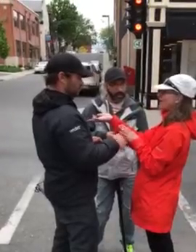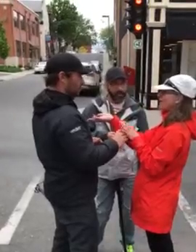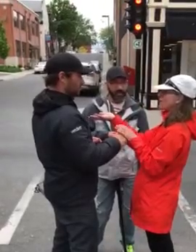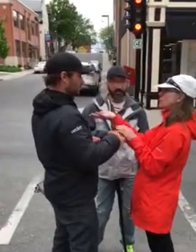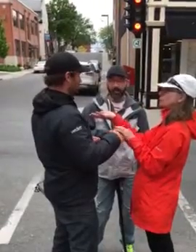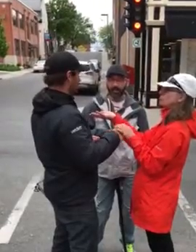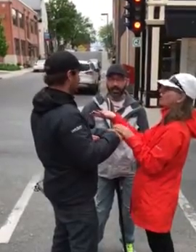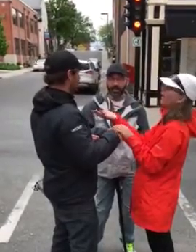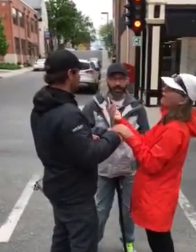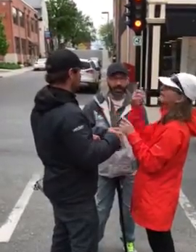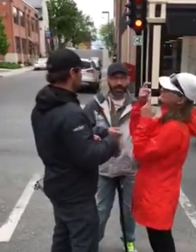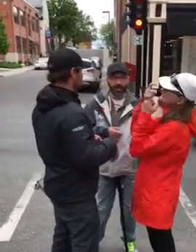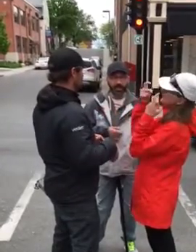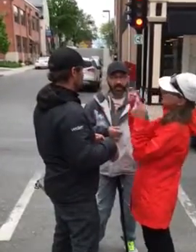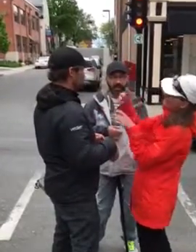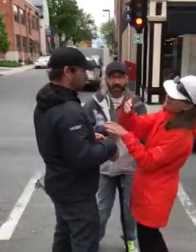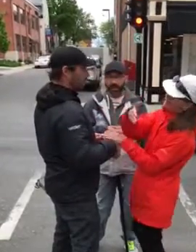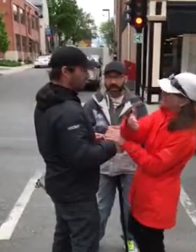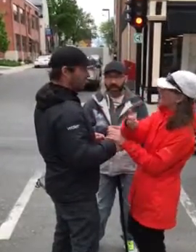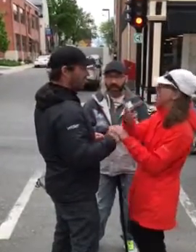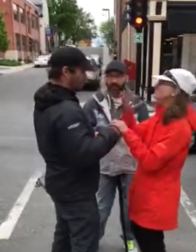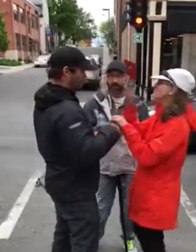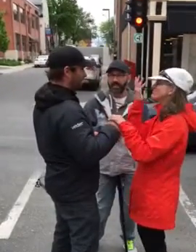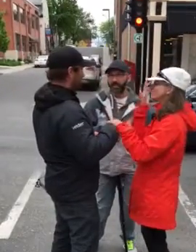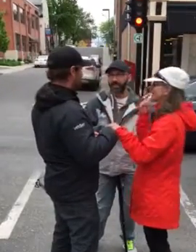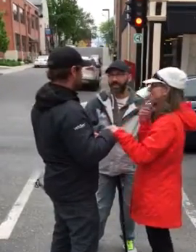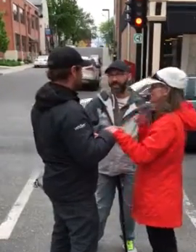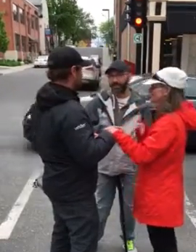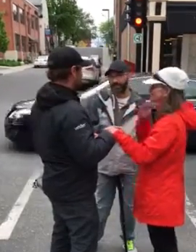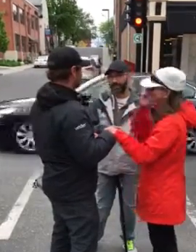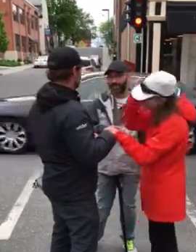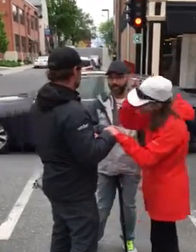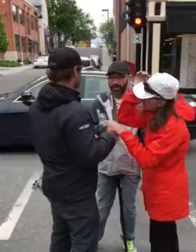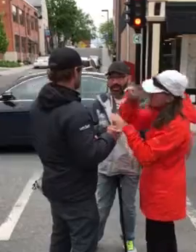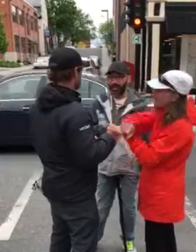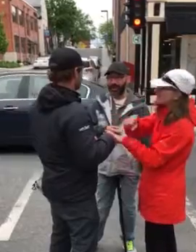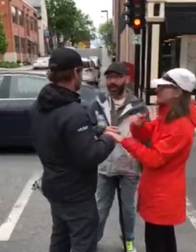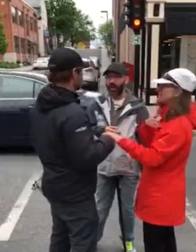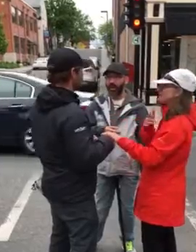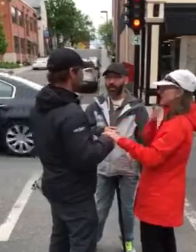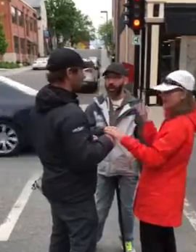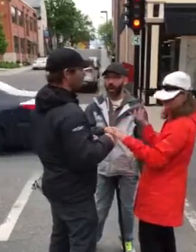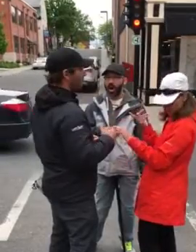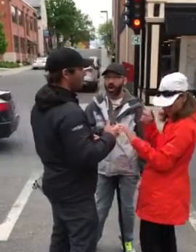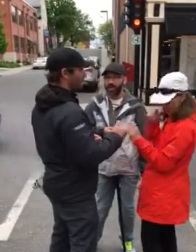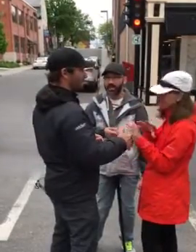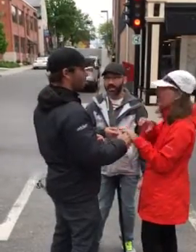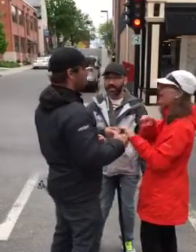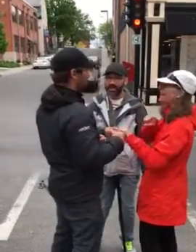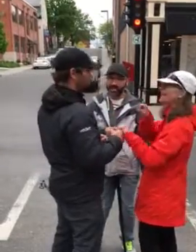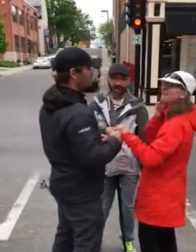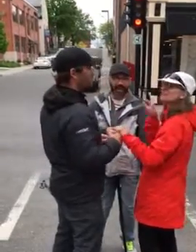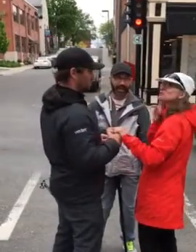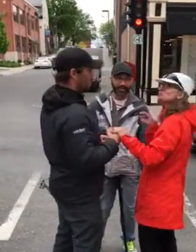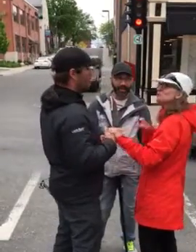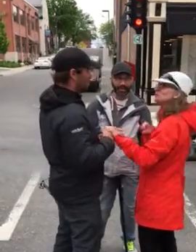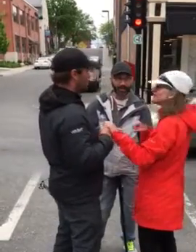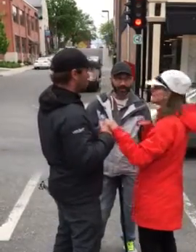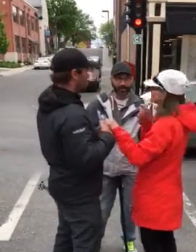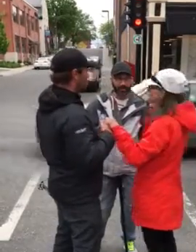Je sais pas. Je parle des fois quand je suis. Je sais pas si c'est parce qu'il y a quelque chose en avant ou parce qu'il y a distrait ou en aide. Je